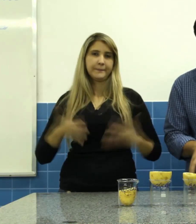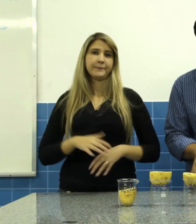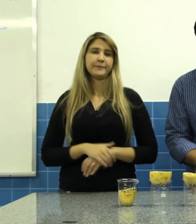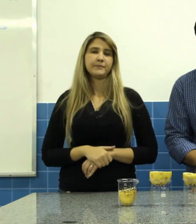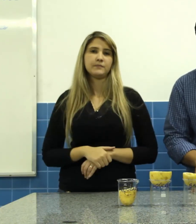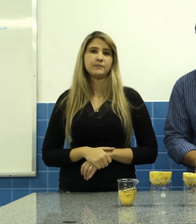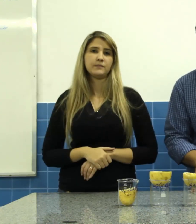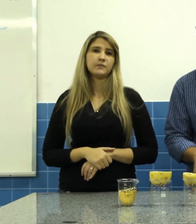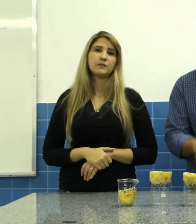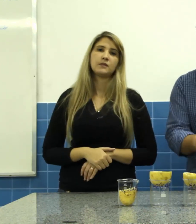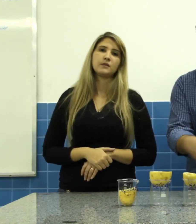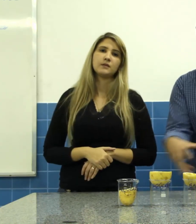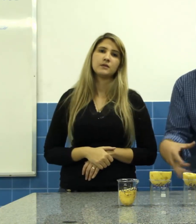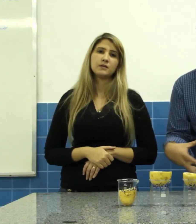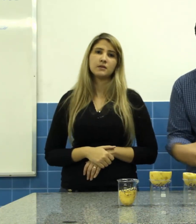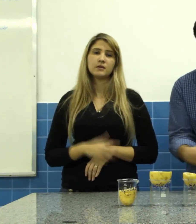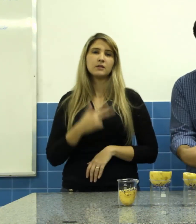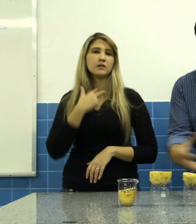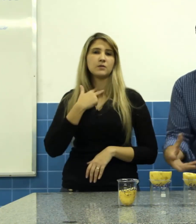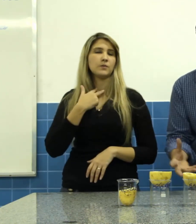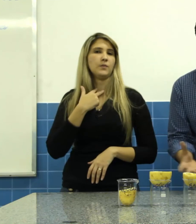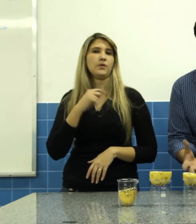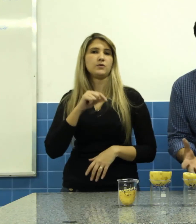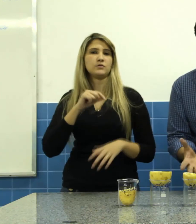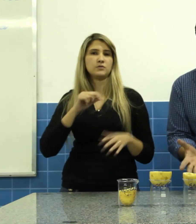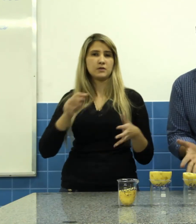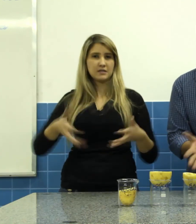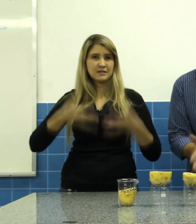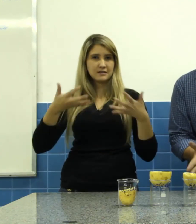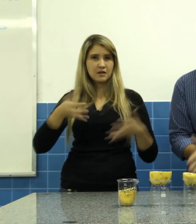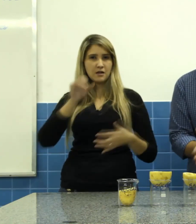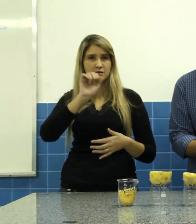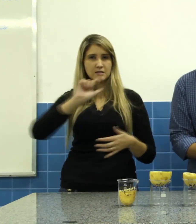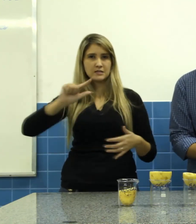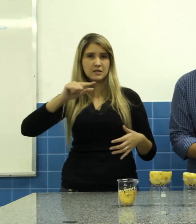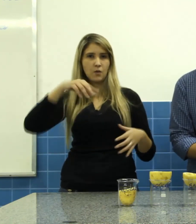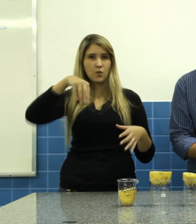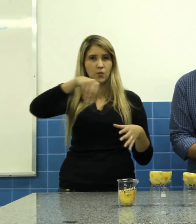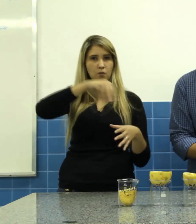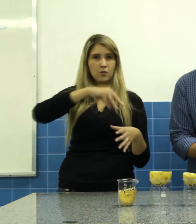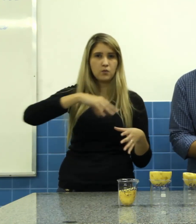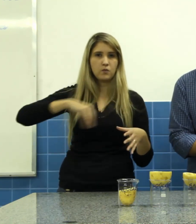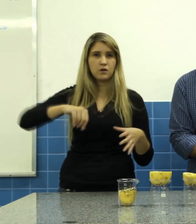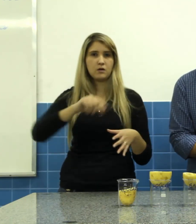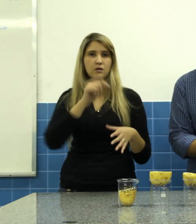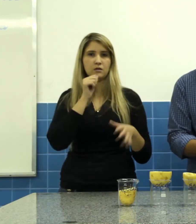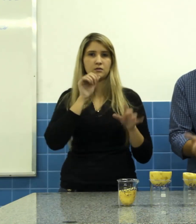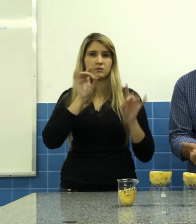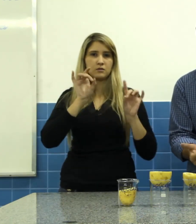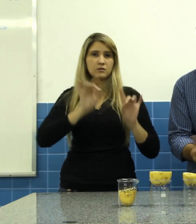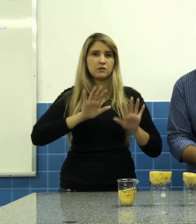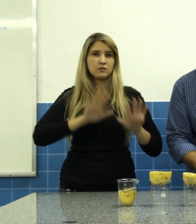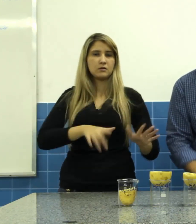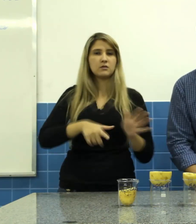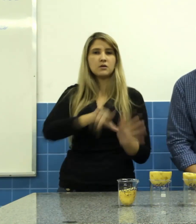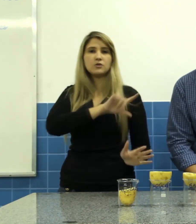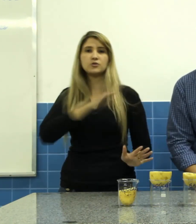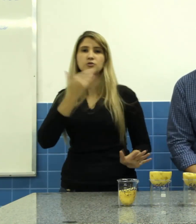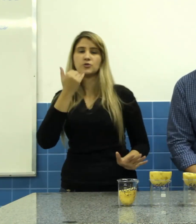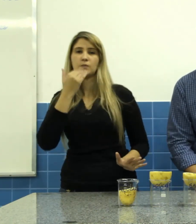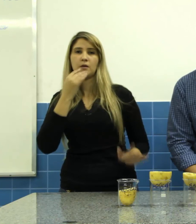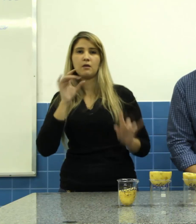Não se deve temperar a salada muito tempo antes de servir essa